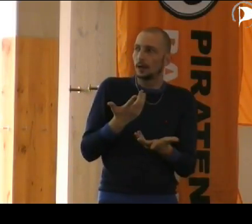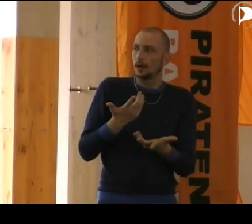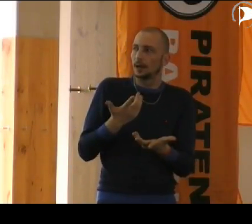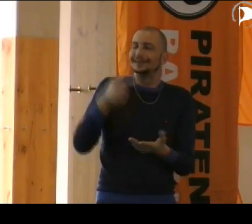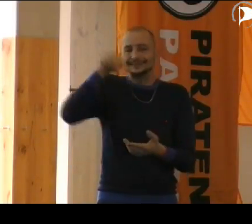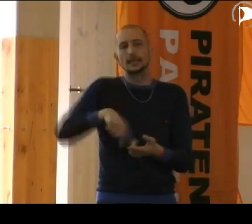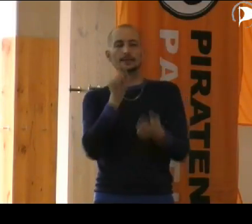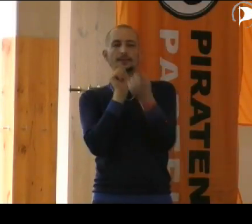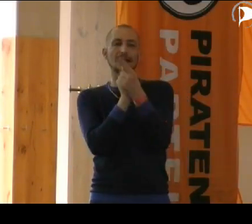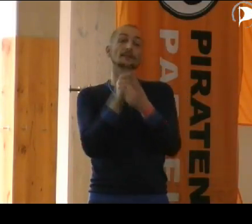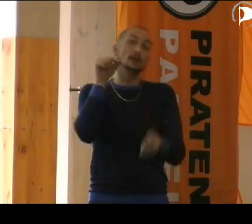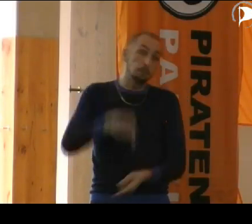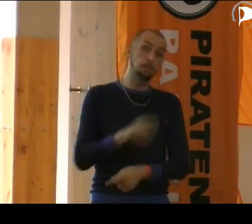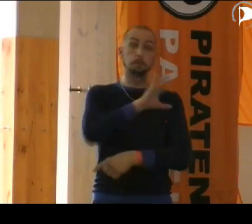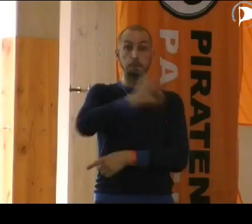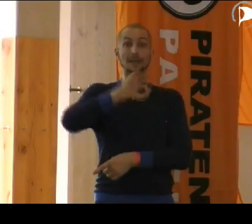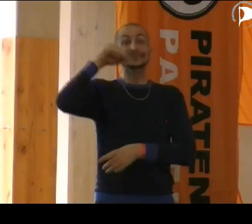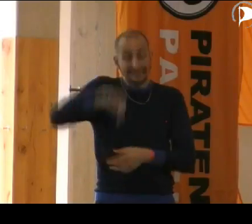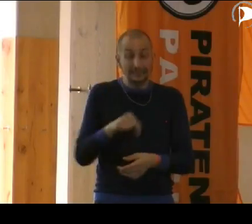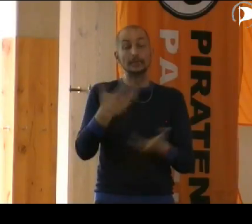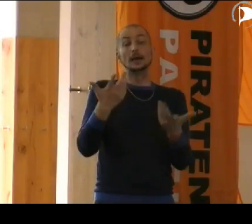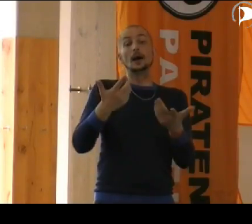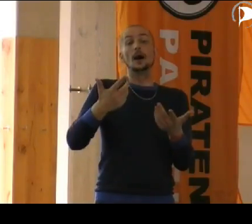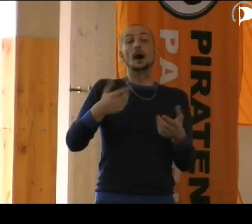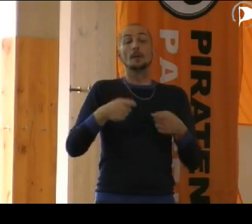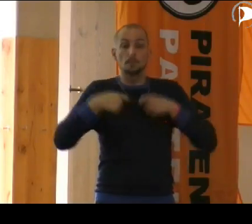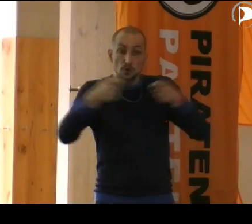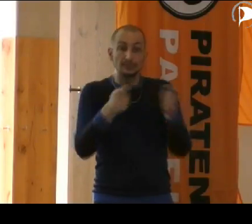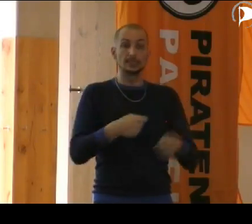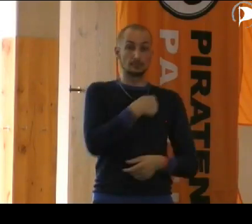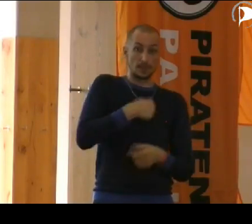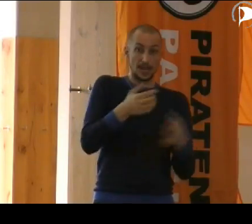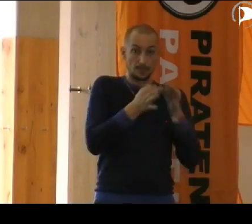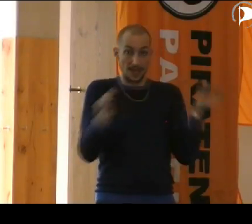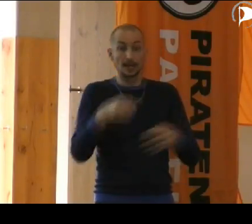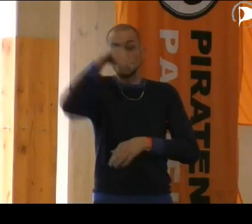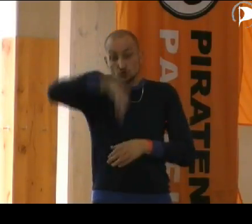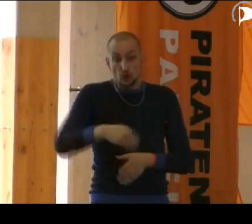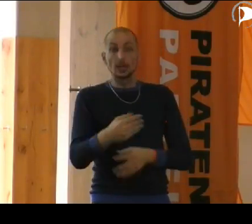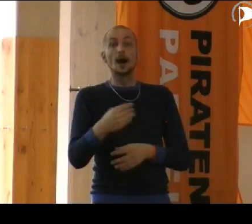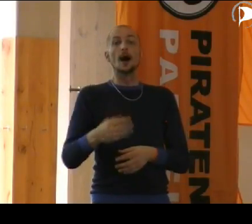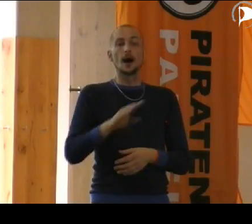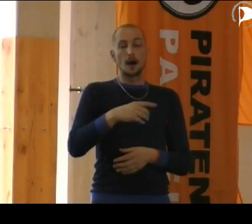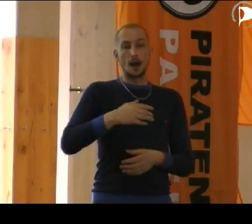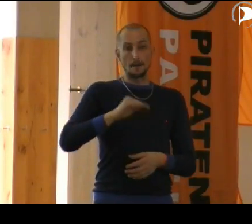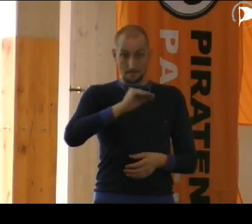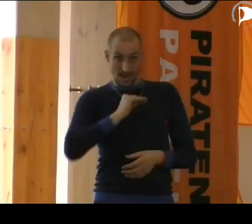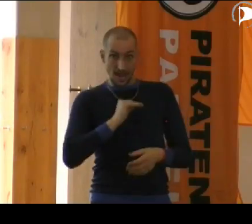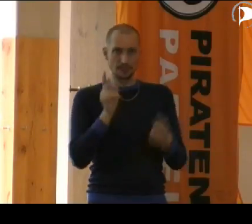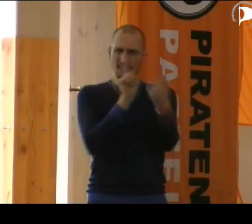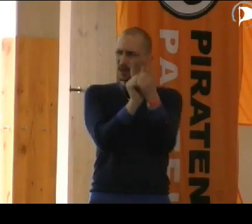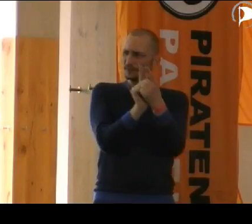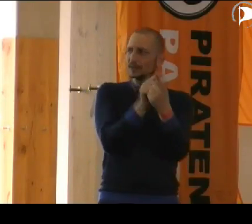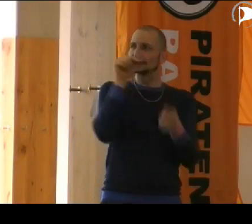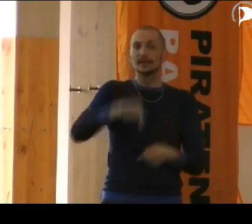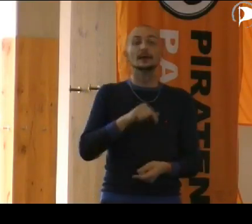treffen hier seien es jetzt dieses hier aus weiter zum bundesparteitag sei dass dies mit vagen 30 richtig spaß marinierten